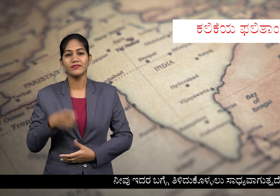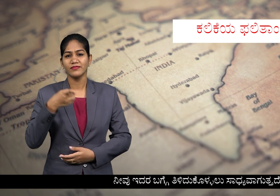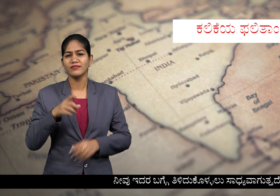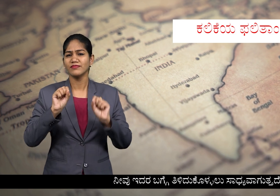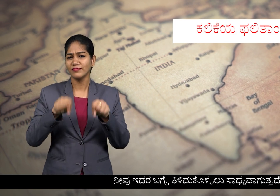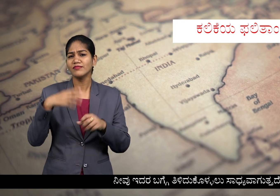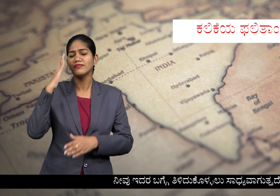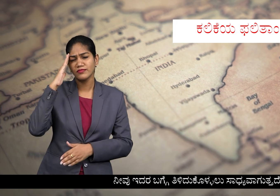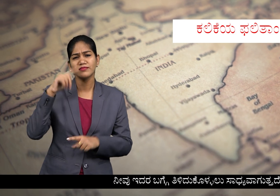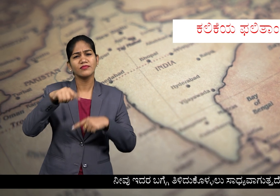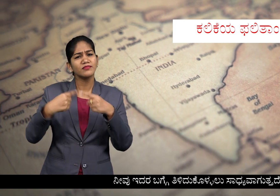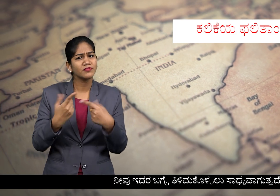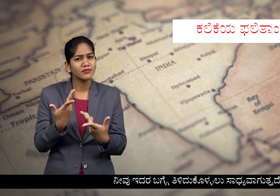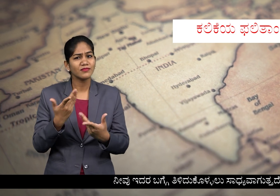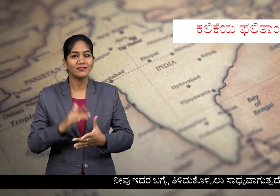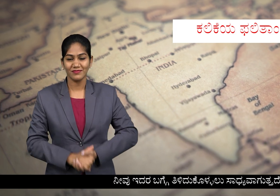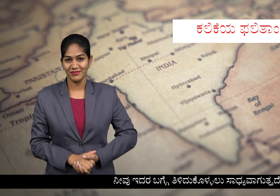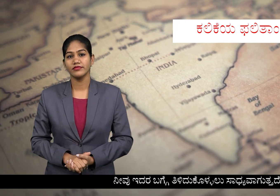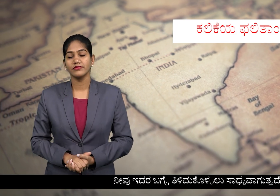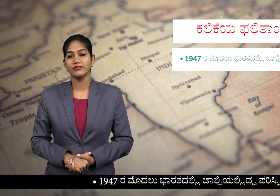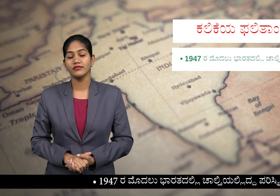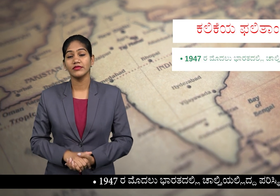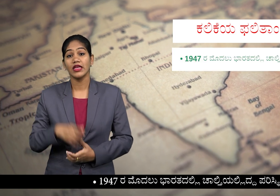ನೀವು ಇದರ ಬಗ್ಗೆ ತಿಳಿದುಕೊಳ್ಳಲು ಸಾಧ್ಯವಾಗುತ್ತದೆ.